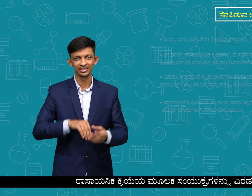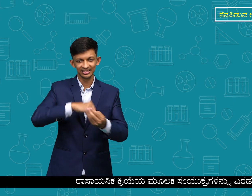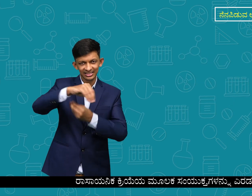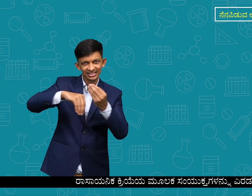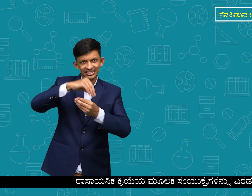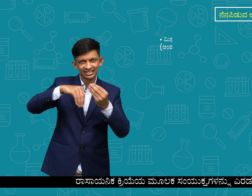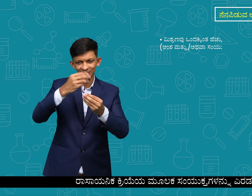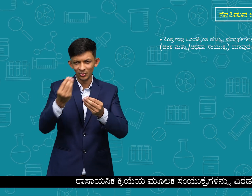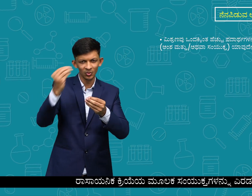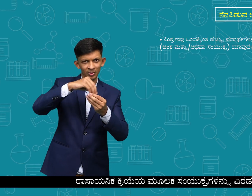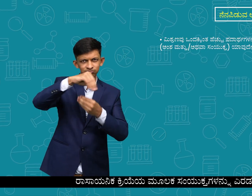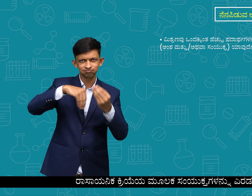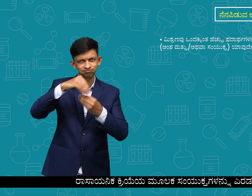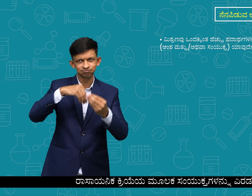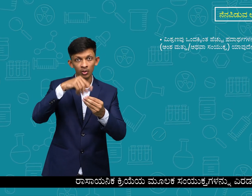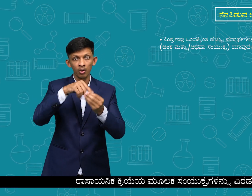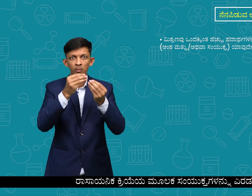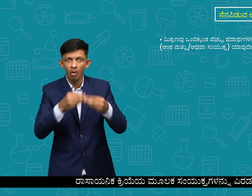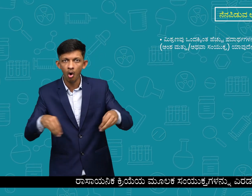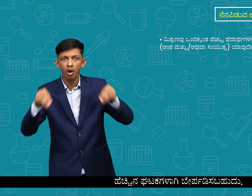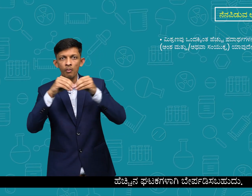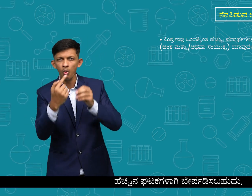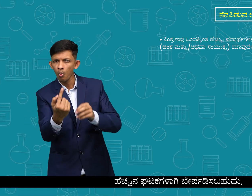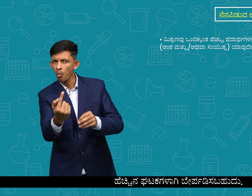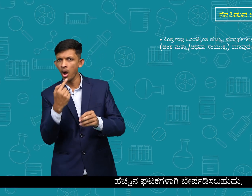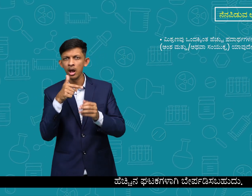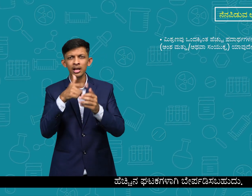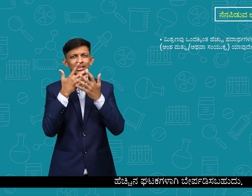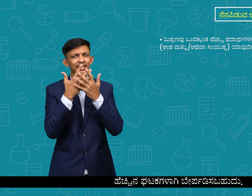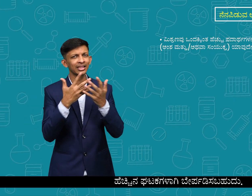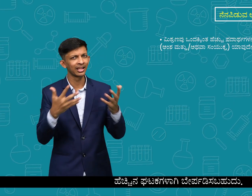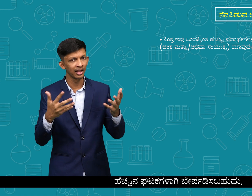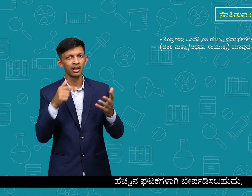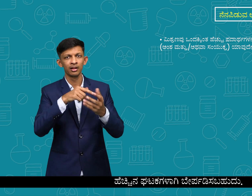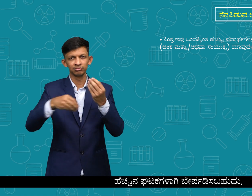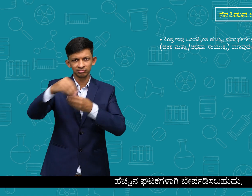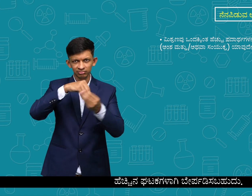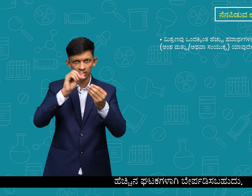ರಾಸಾಯನಿಕ ಕ್ರಿಯೆಯ ಮೂಲಕ ಸಂಯುಕ್ತಗಳನ್ನು 2 ಅಥವಾ ಹೆಚ್ಚಿನ ಘಟಕಗಳಾಗಿ ಬೇರ್ಪಡಿಸಬಹುದು.